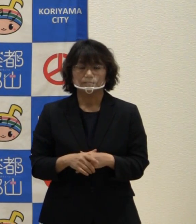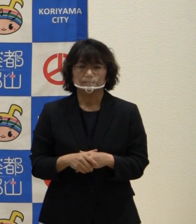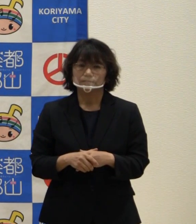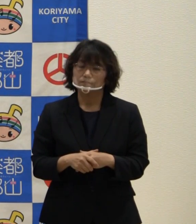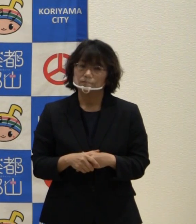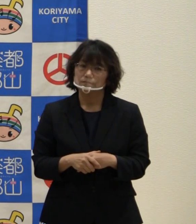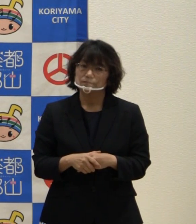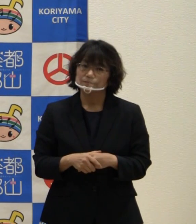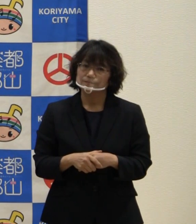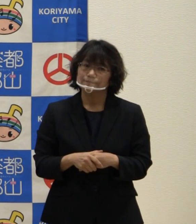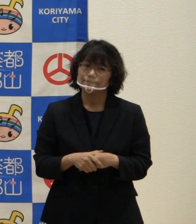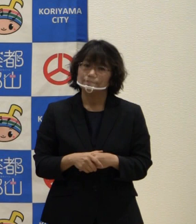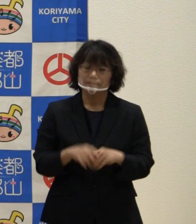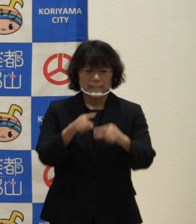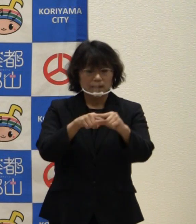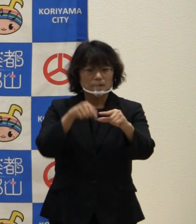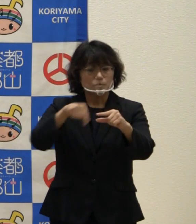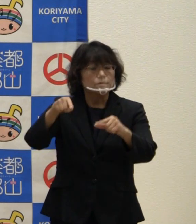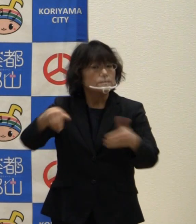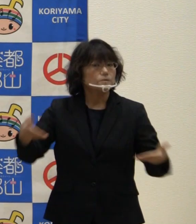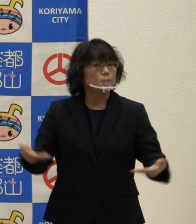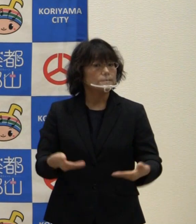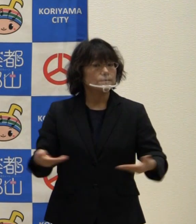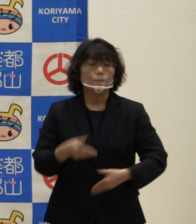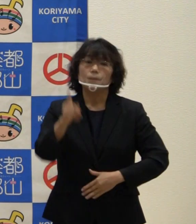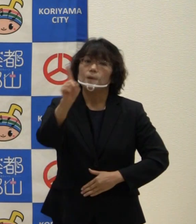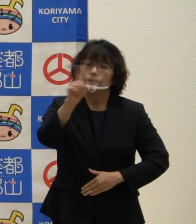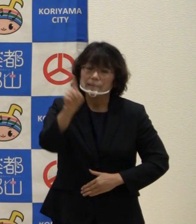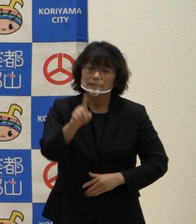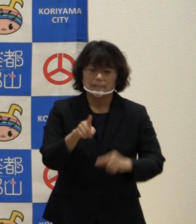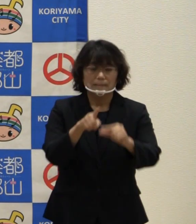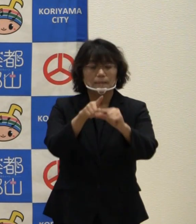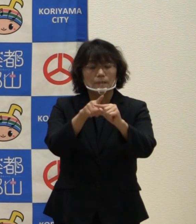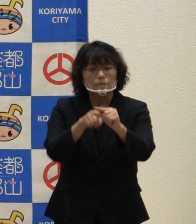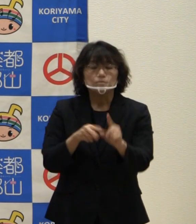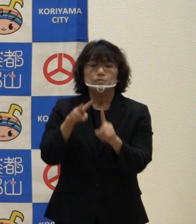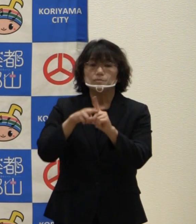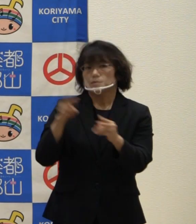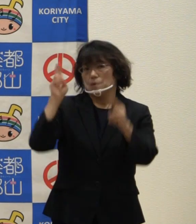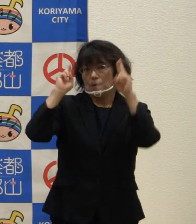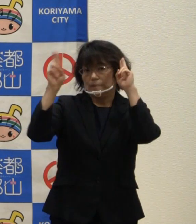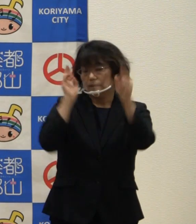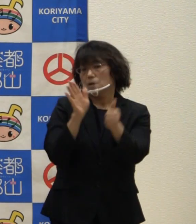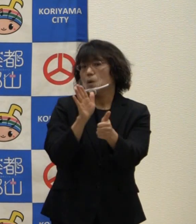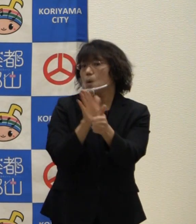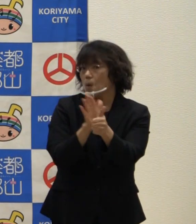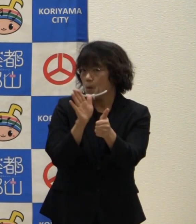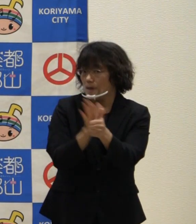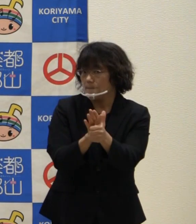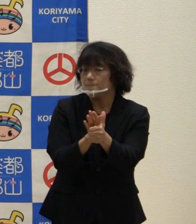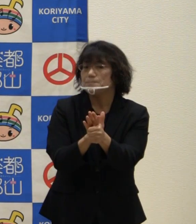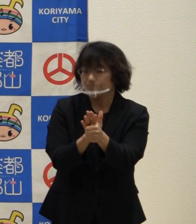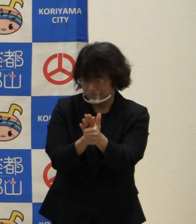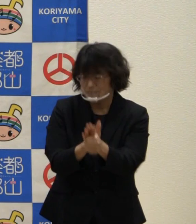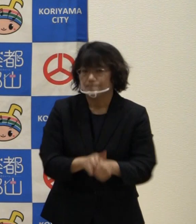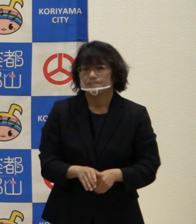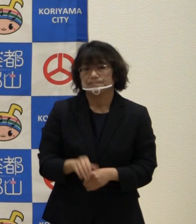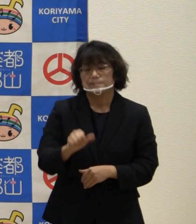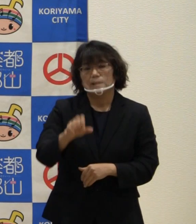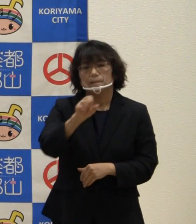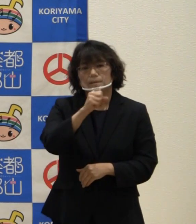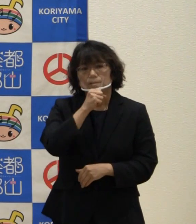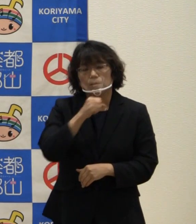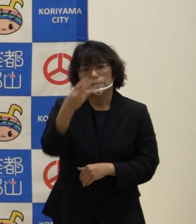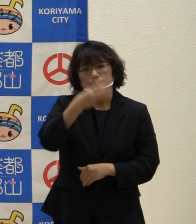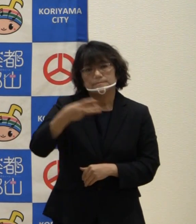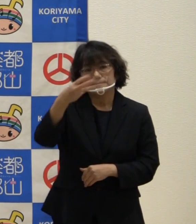主な事業を説明申し上げますと、中小企業等応援プロジェクト2021総額